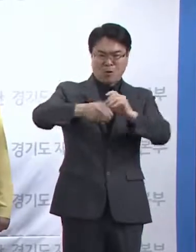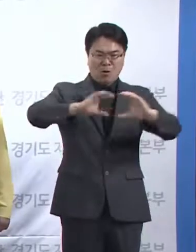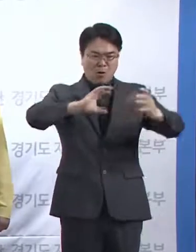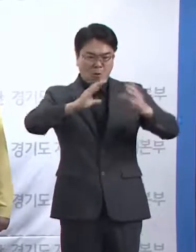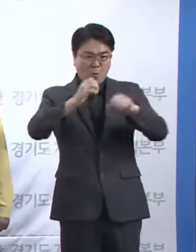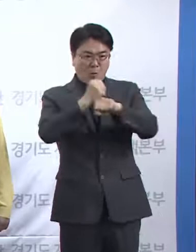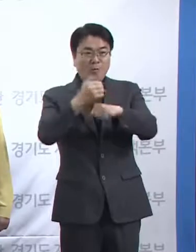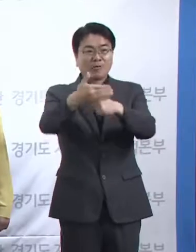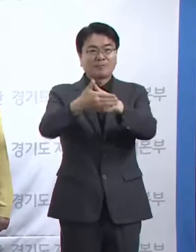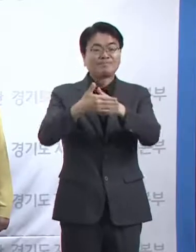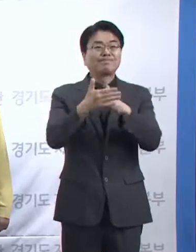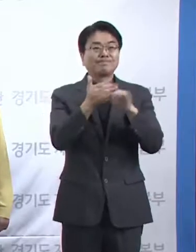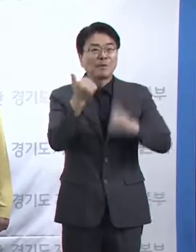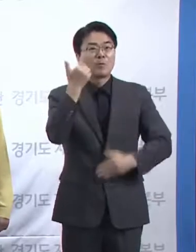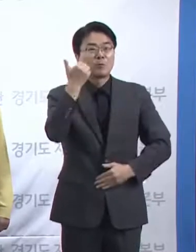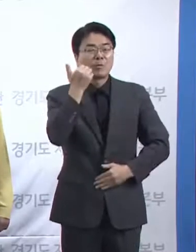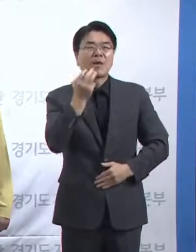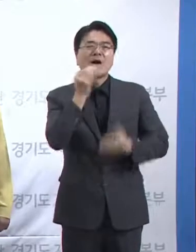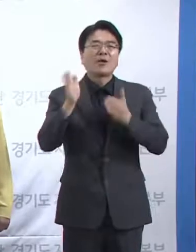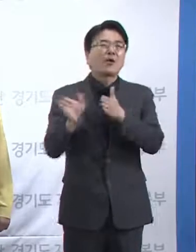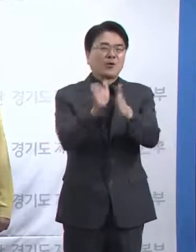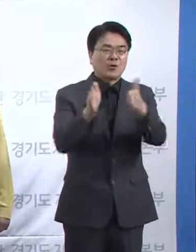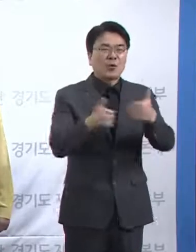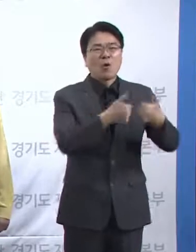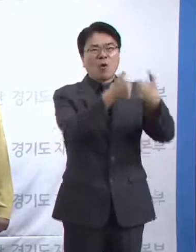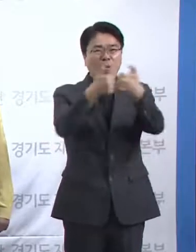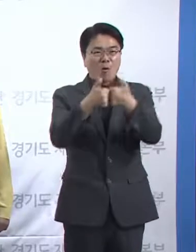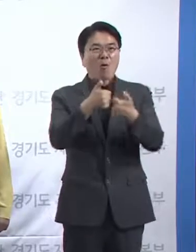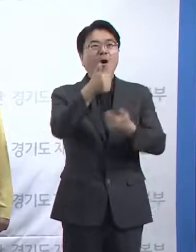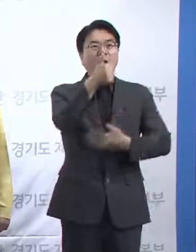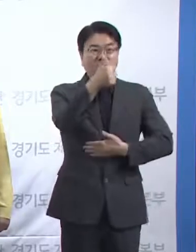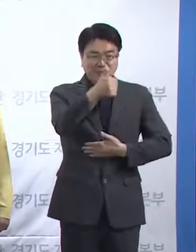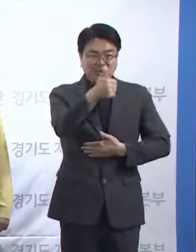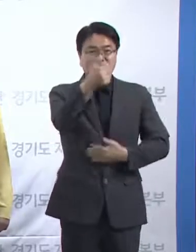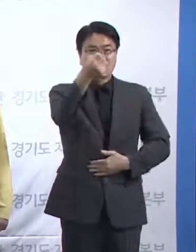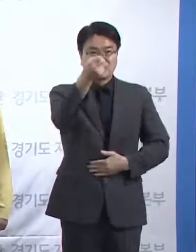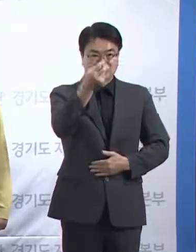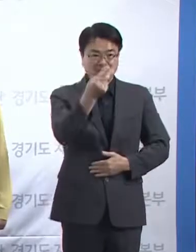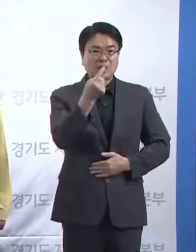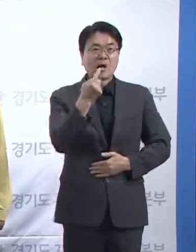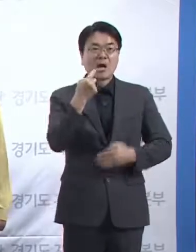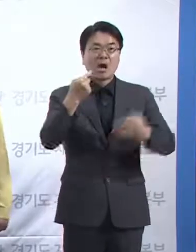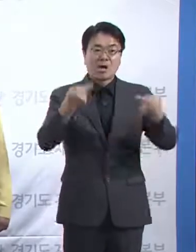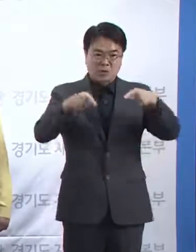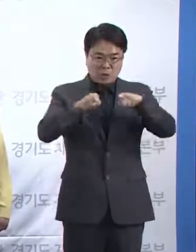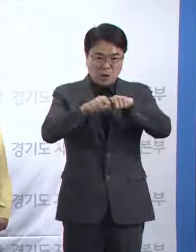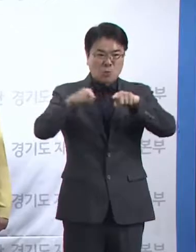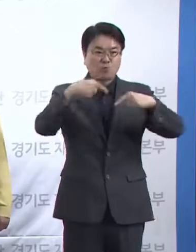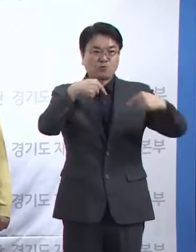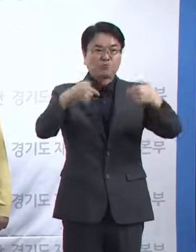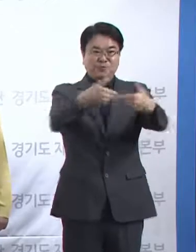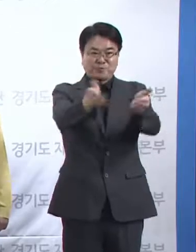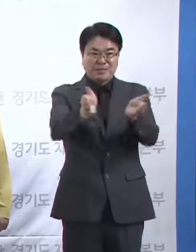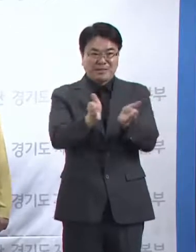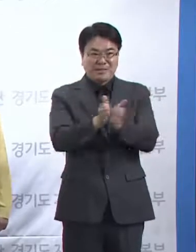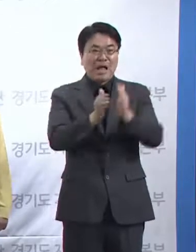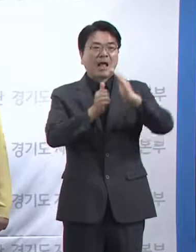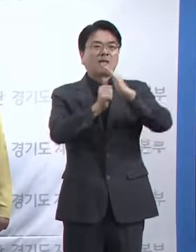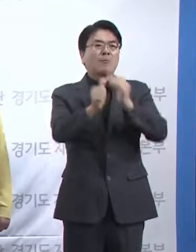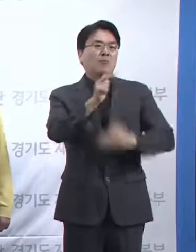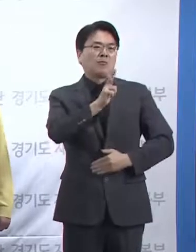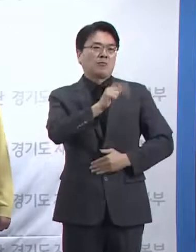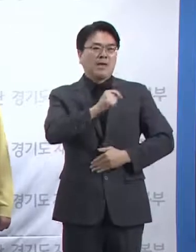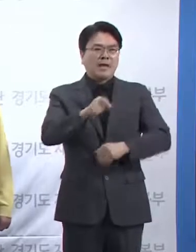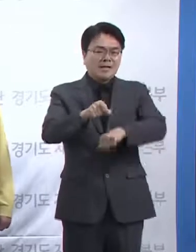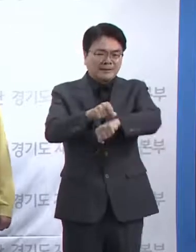주시는 우리 경기도의회 의장님 또 민주당 원내대표님 각별히 감사